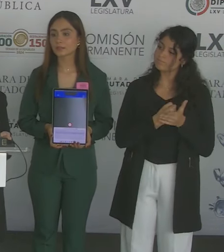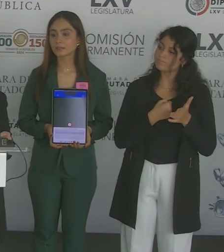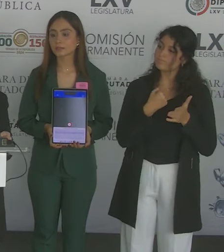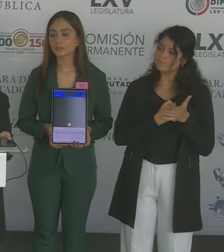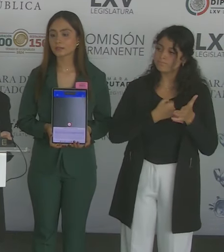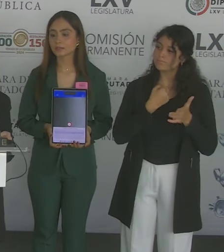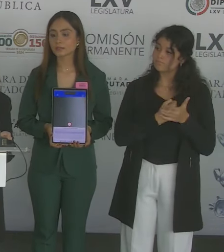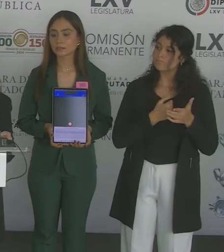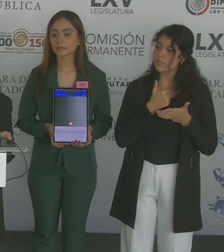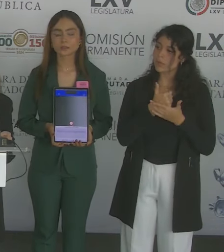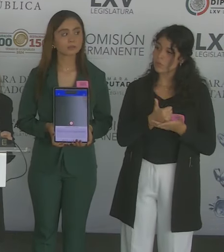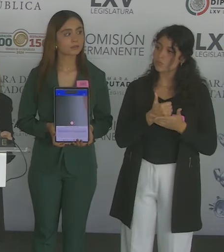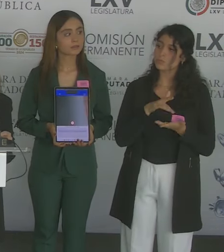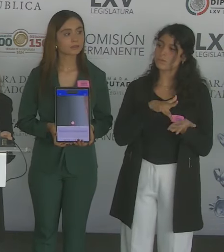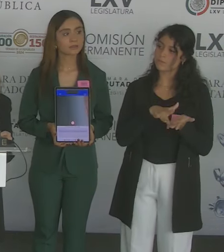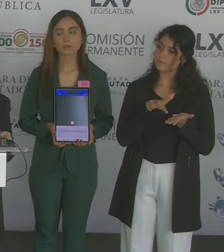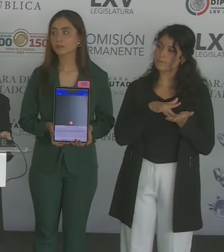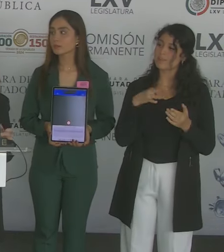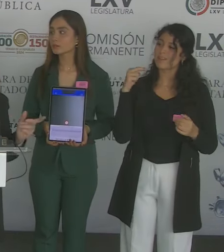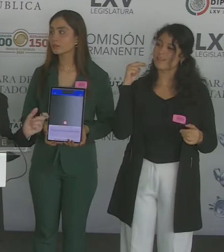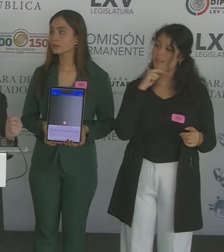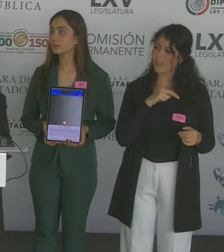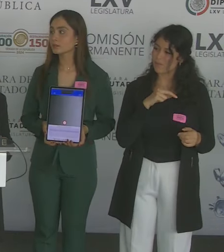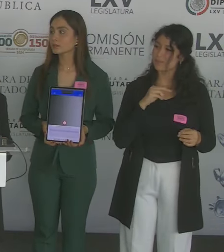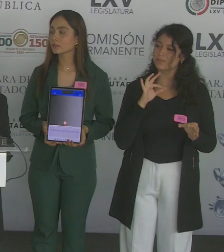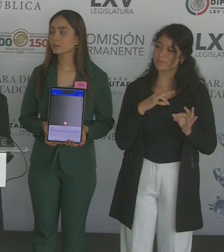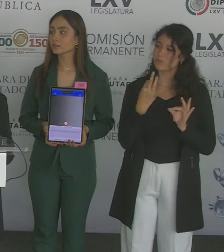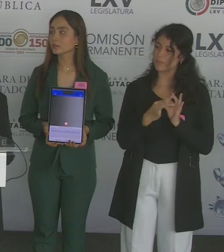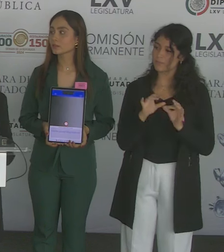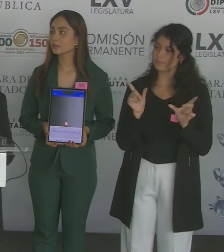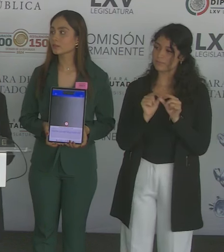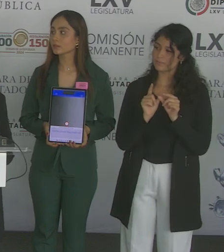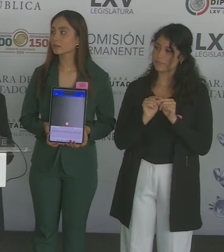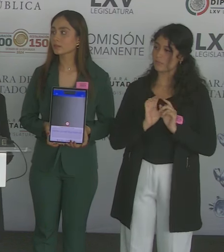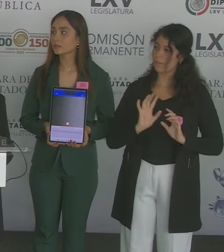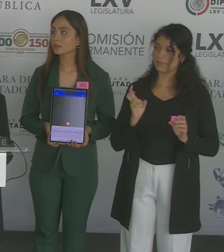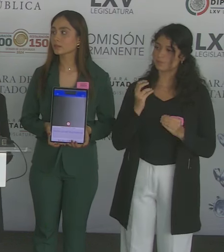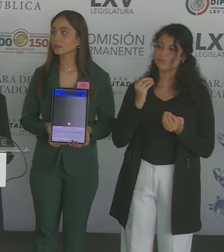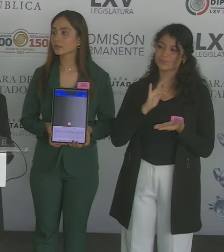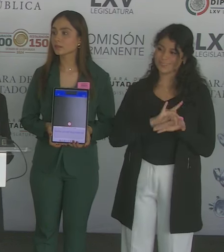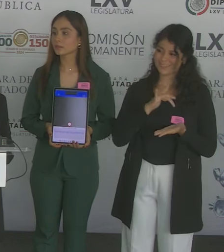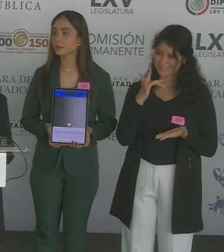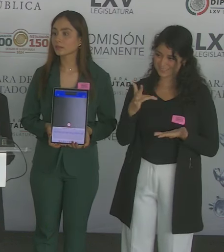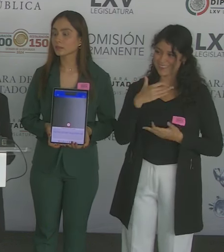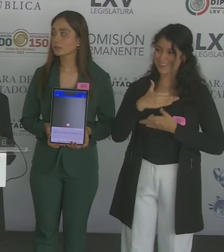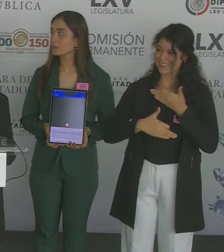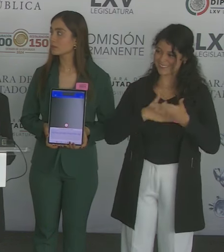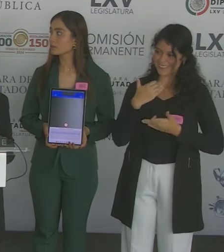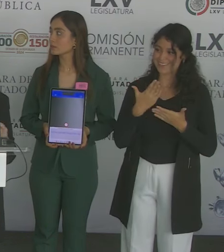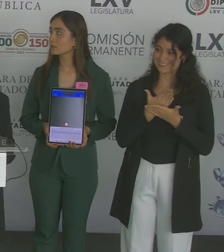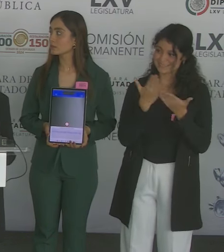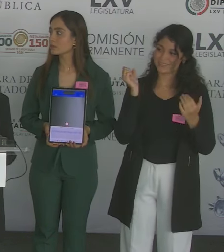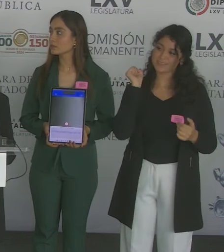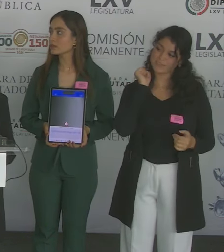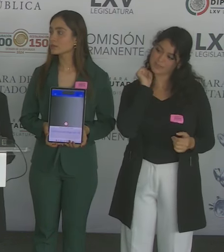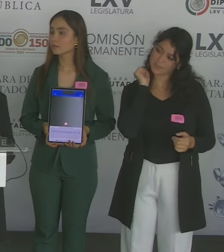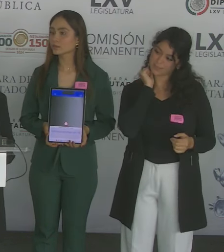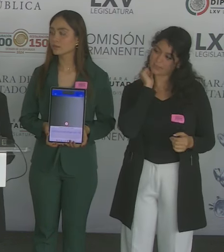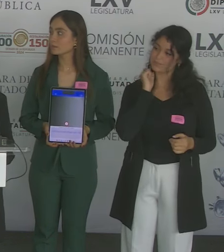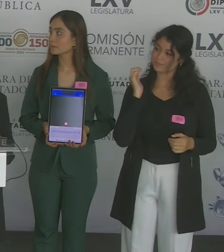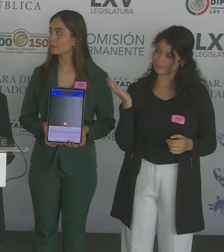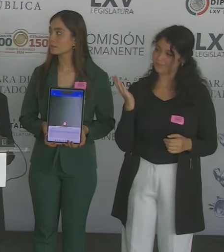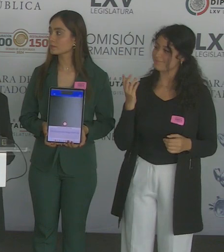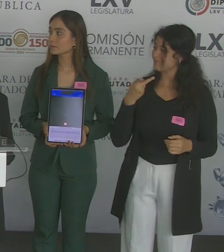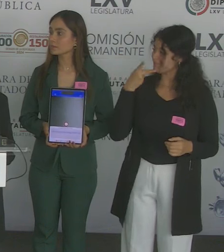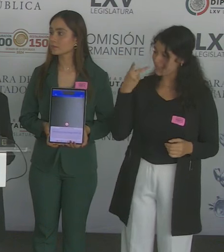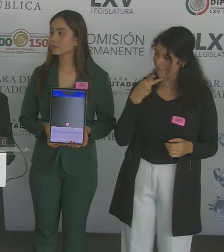técnicas sean rápidas concretas y aquí tenemos el ejemplo le agradeceríamos mucho al senador Mancera nos de sus últimas